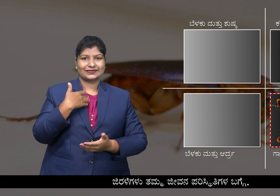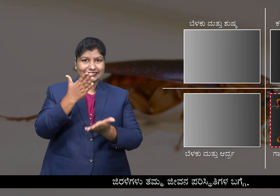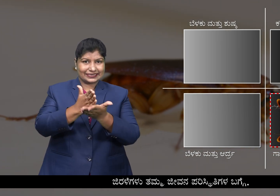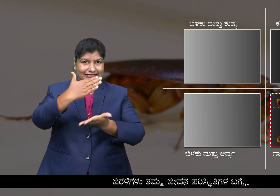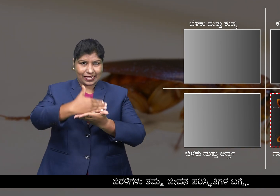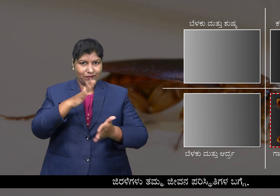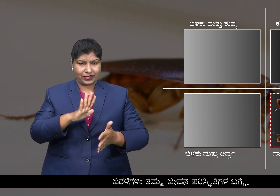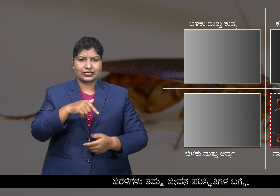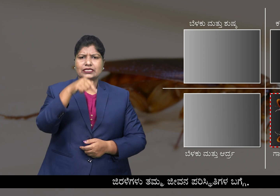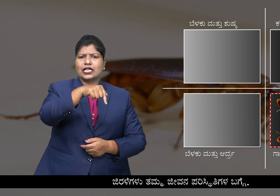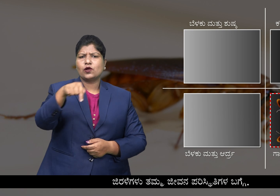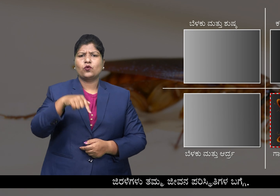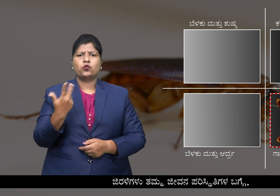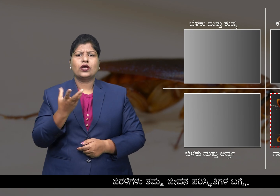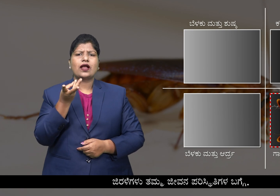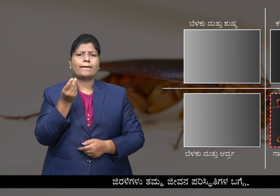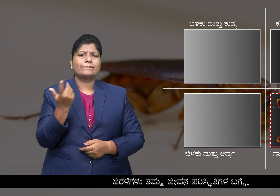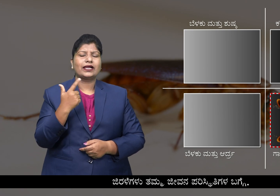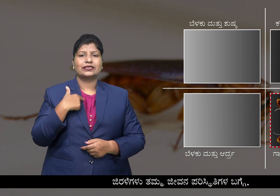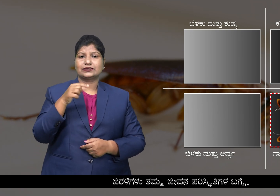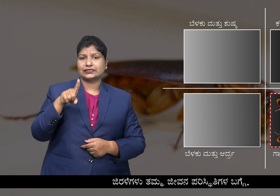ಜಿರಳೆಗಳು ತಮ್ಮ ಜೀವನದ ಪರಿಸ್ಥಿತಿಗಳ ಬಗ್ಗೆ